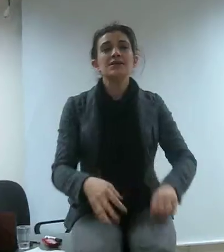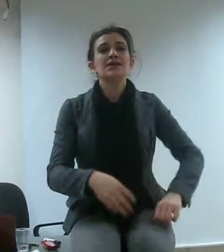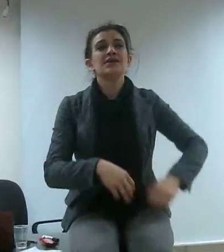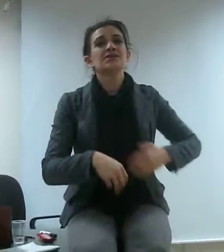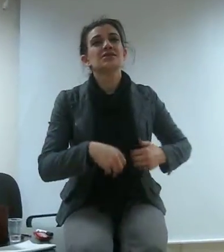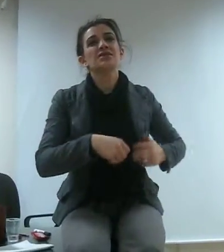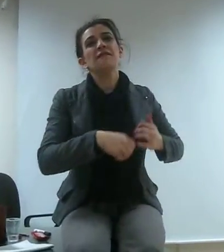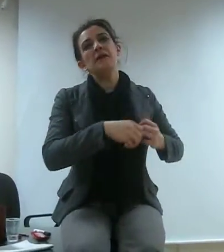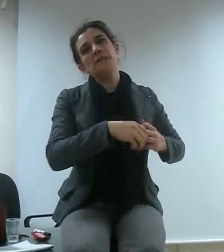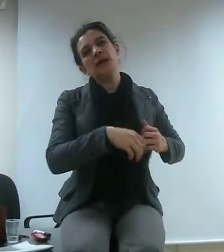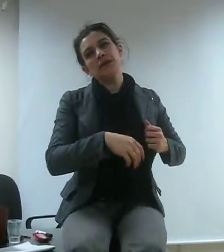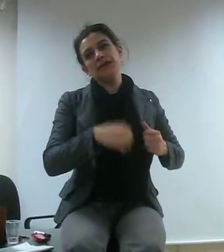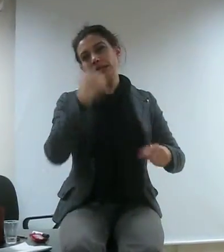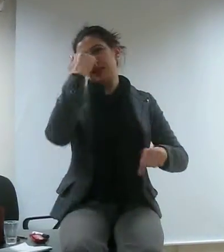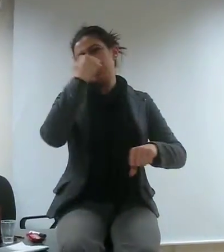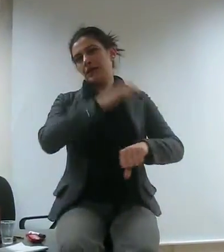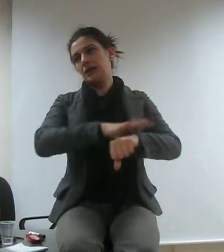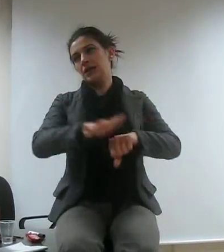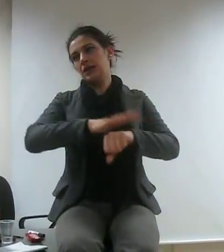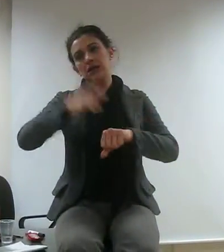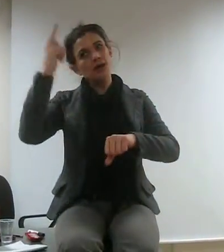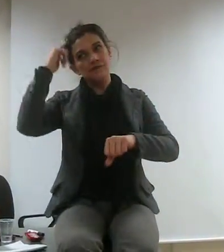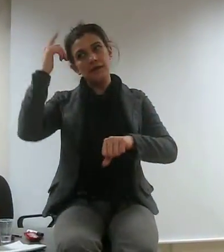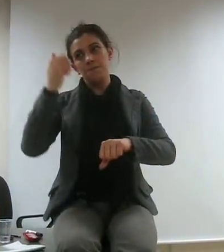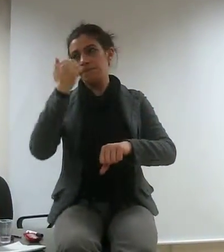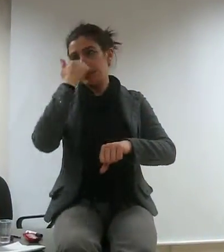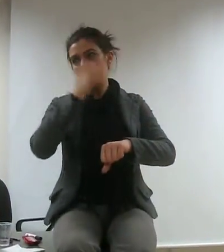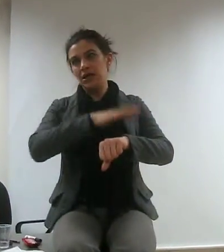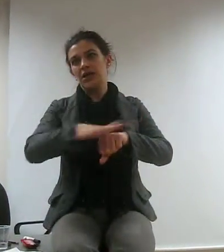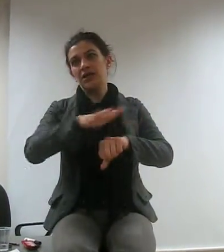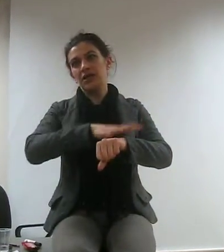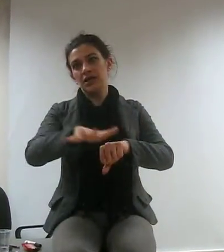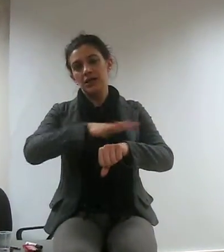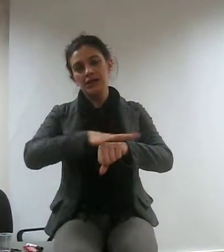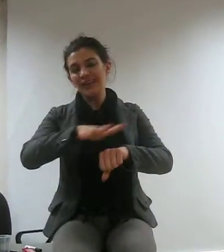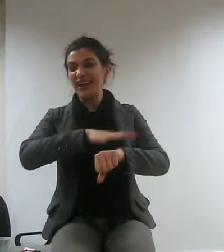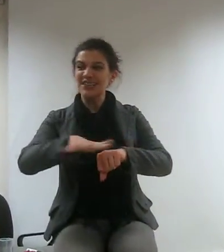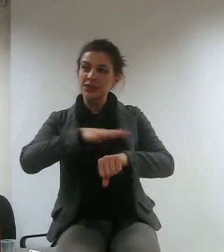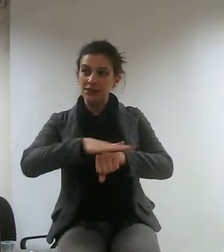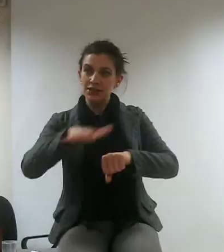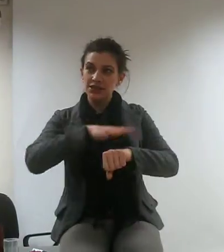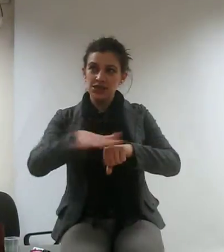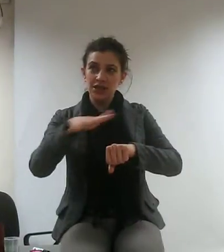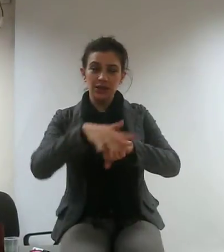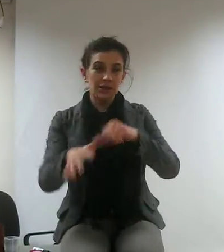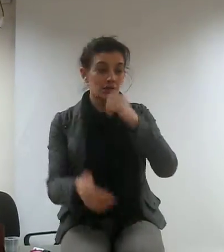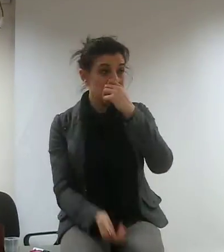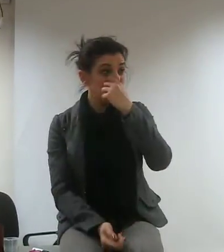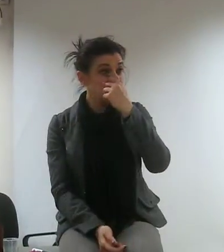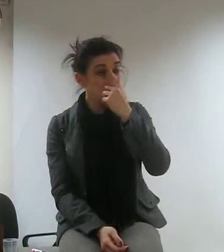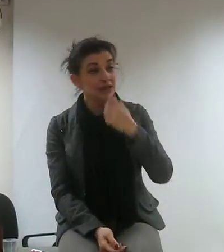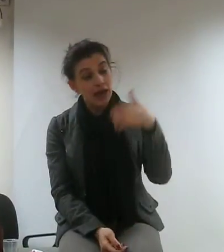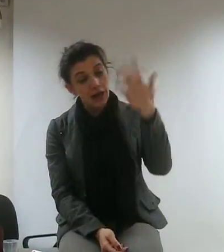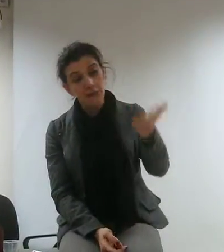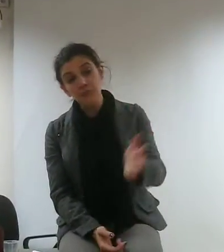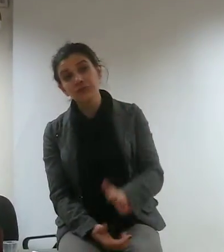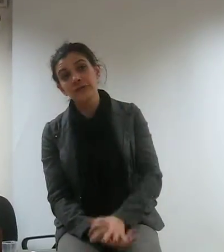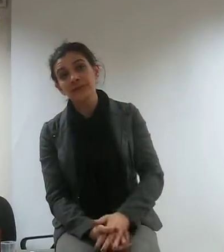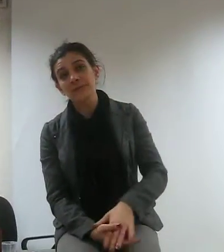mesela işte kafam kanadı. Kanadı, kafam kanadı. Kan aktı şeklinde kullanırız. Ama bu tabii ki